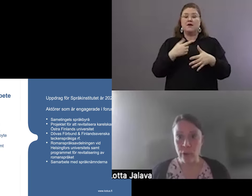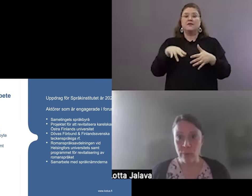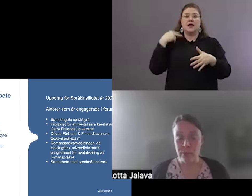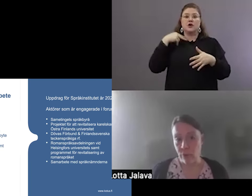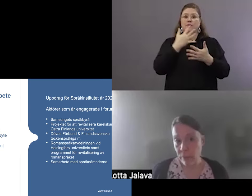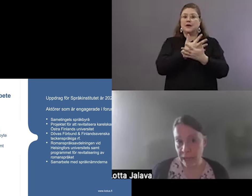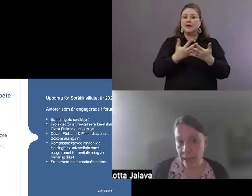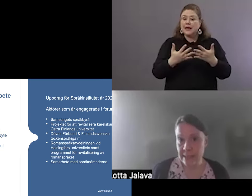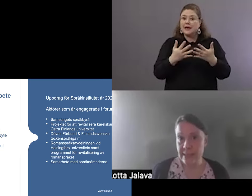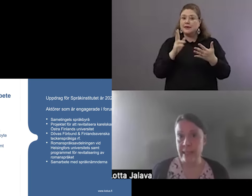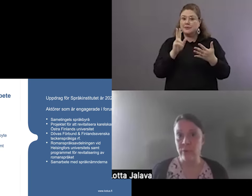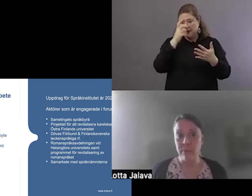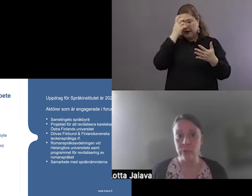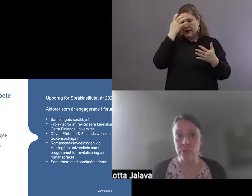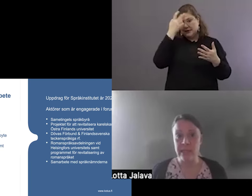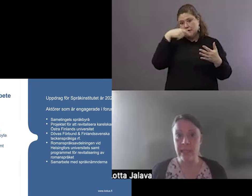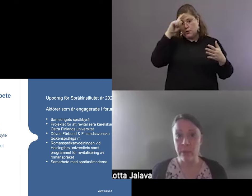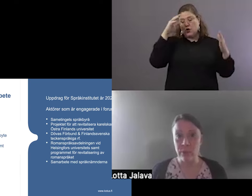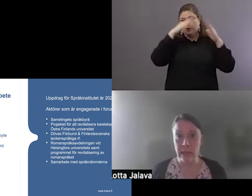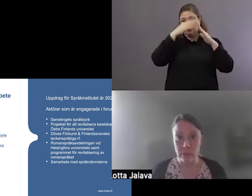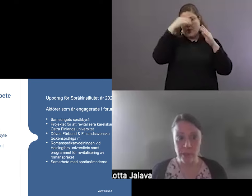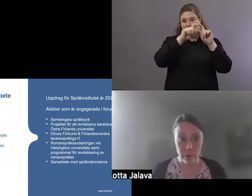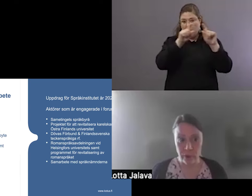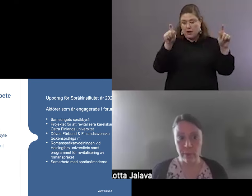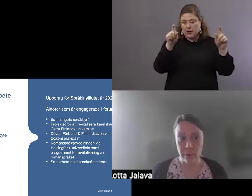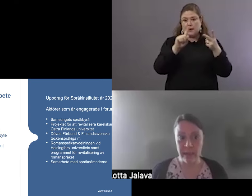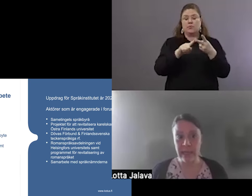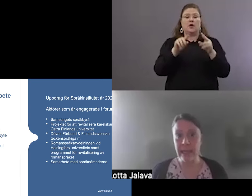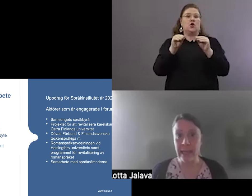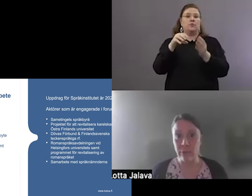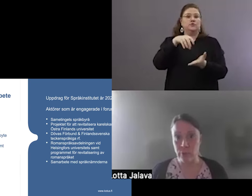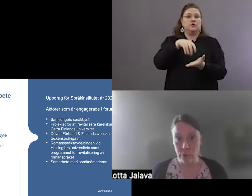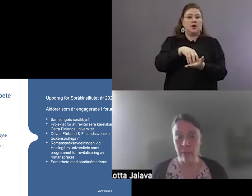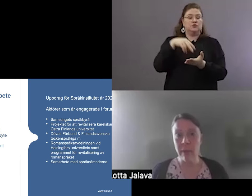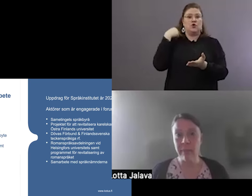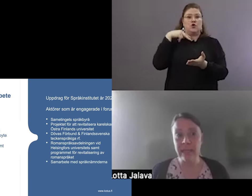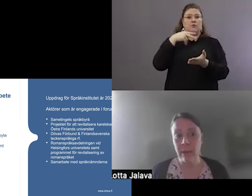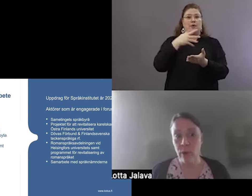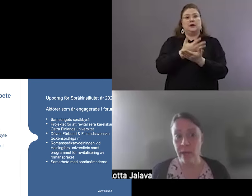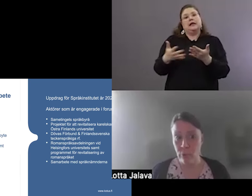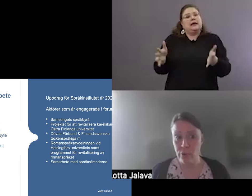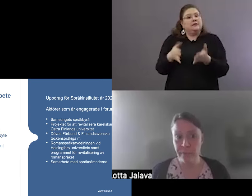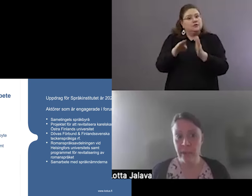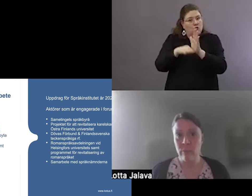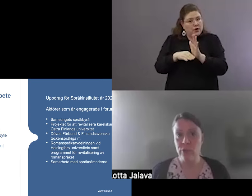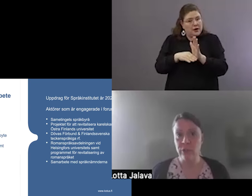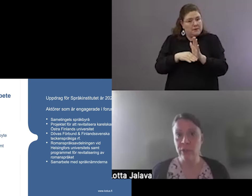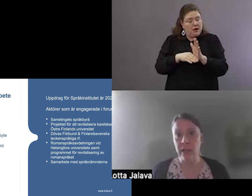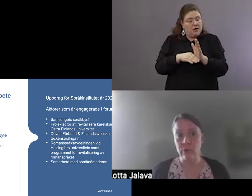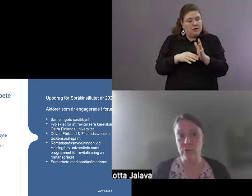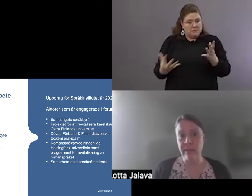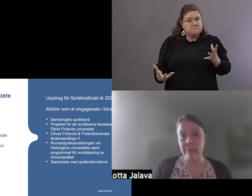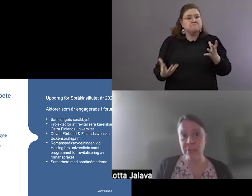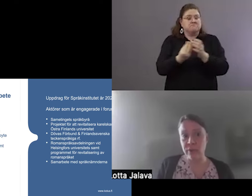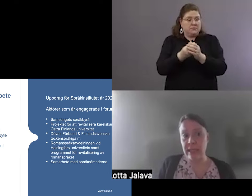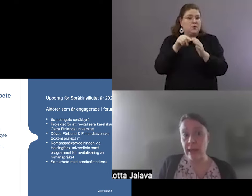Helsingin yliopiston oppiaine sieltä opetuksesta ja opetushallituksen koordinoima romanikielen elvytysohjelmaa pidetään mukana myös. Ja totta